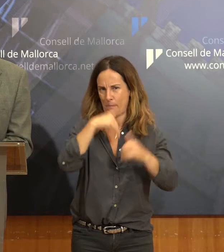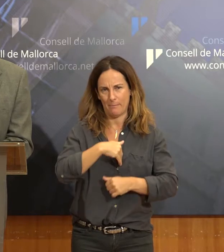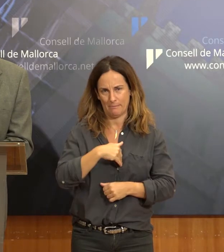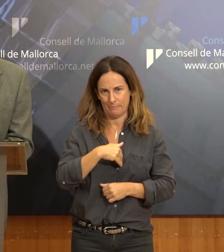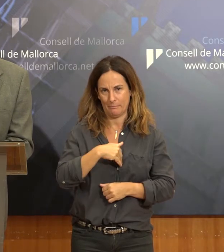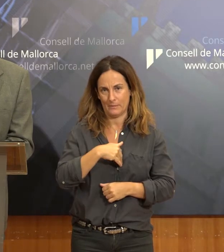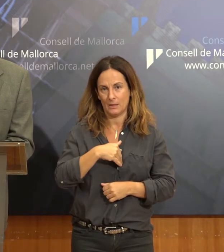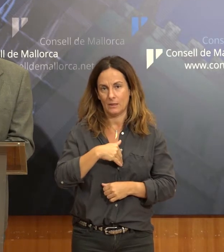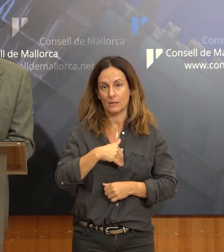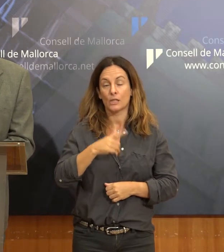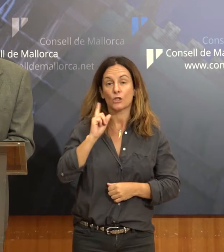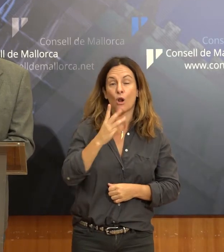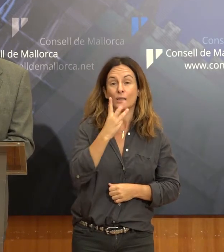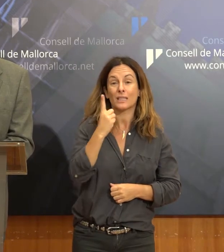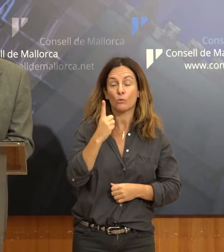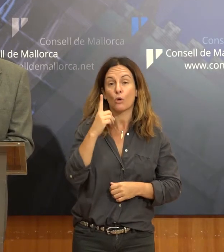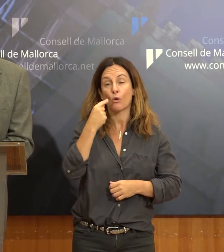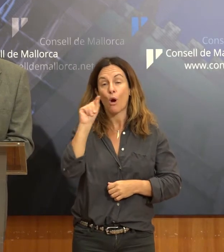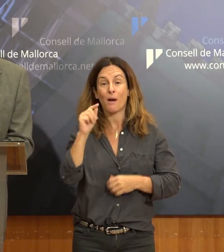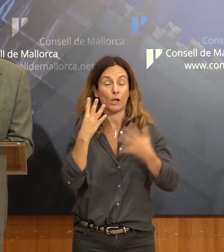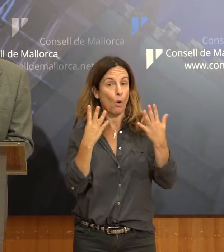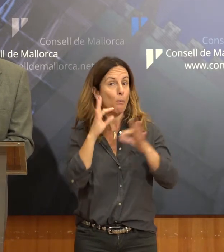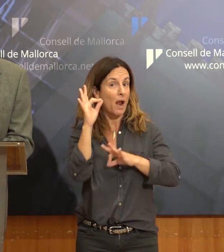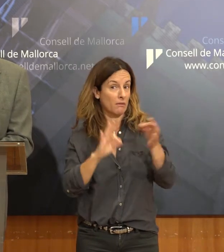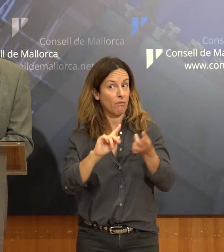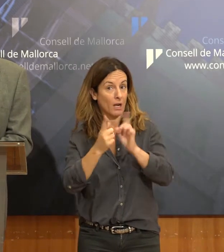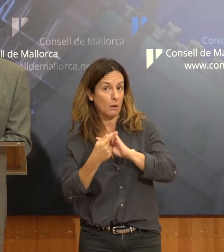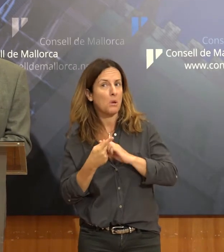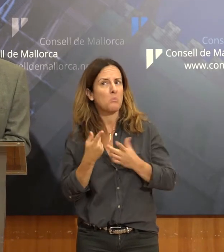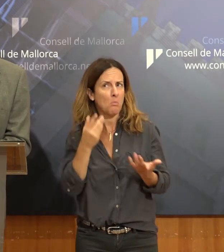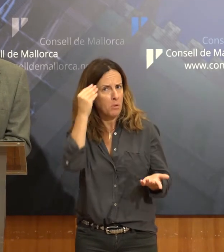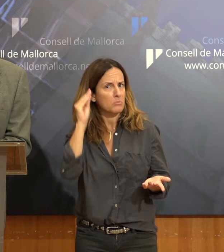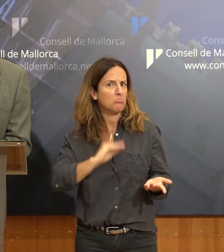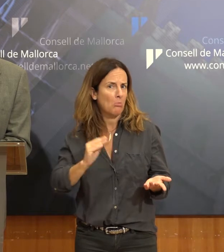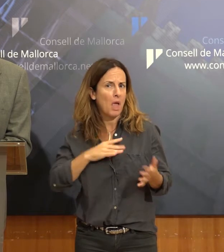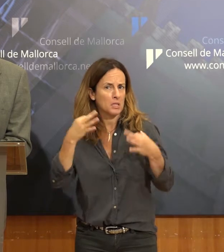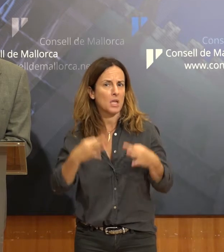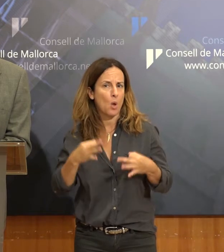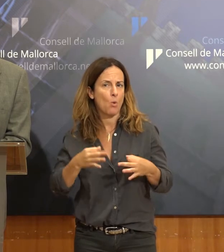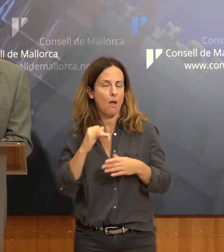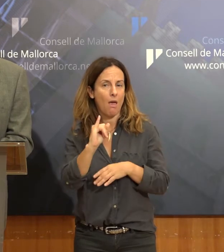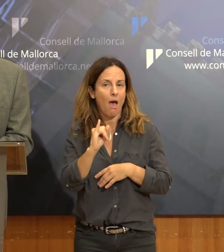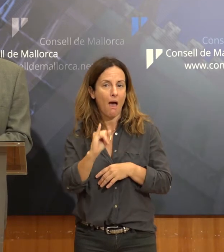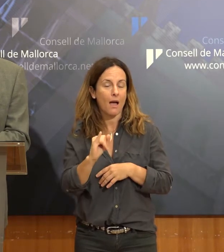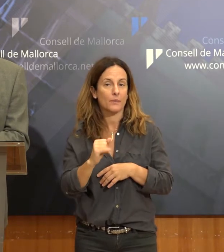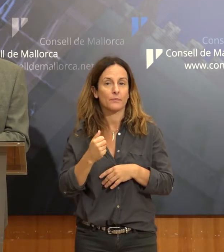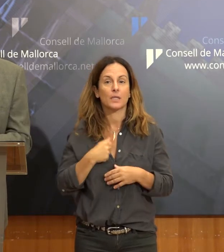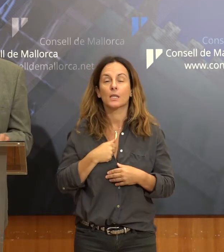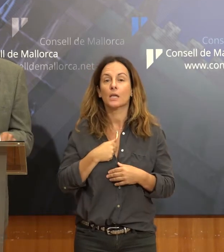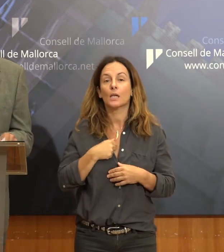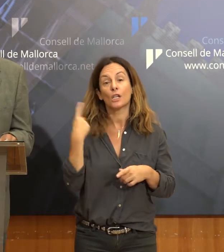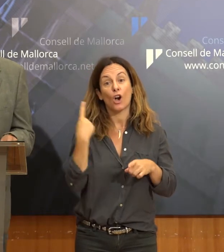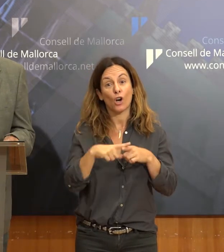Només el 31,9% que la considera bastant o molt segura. El 71,8% creu que